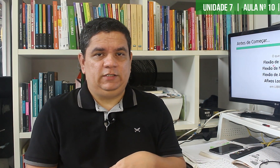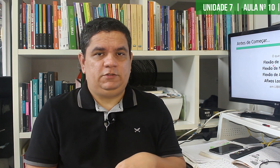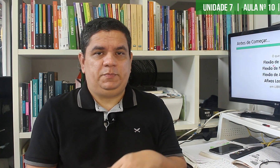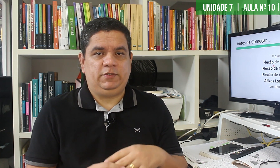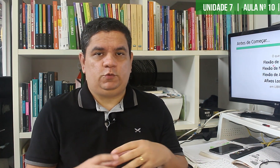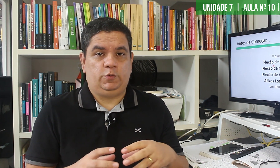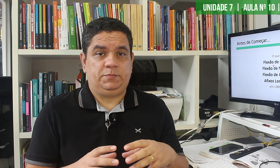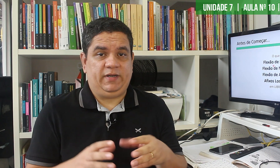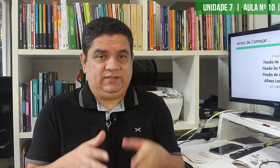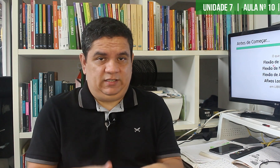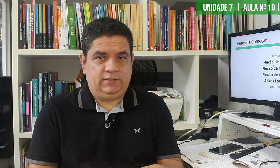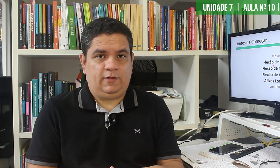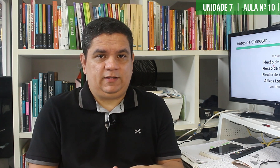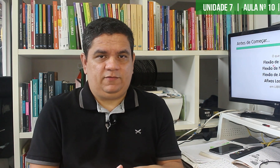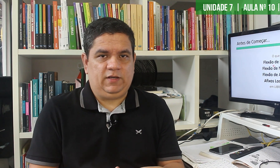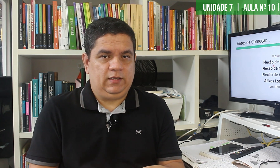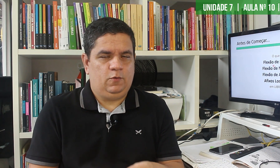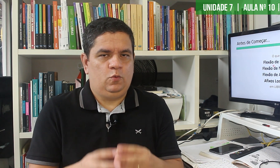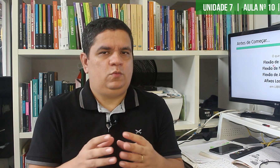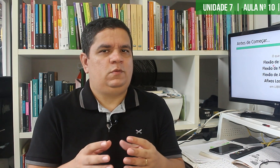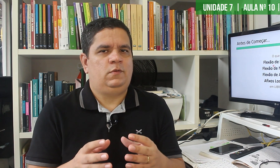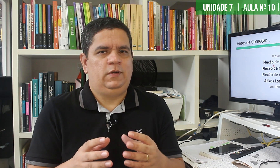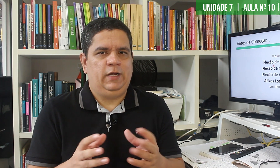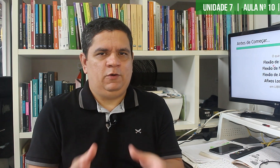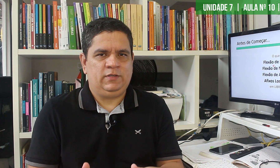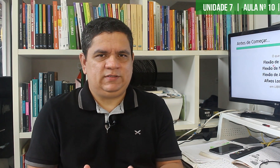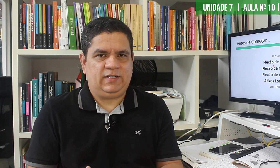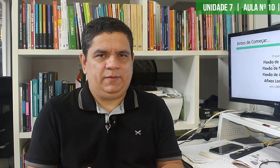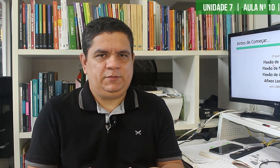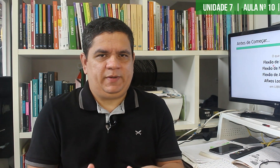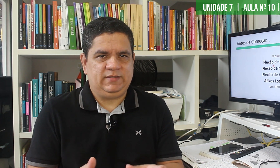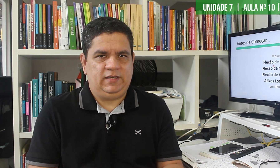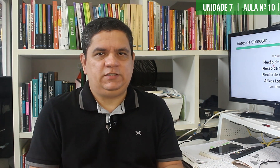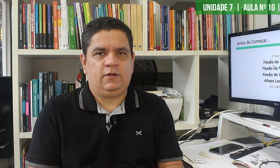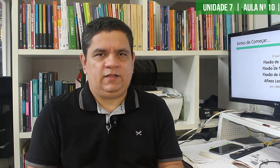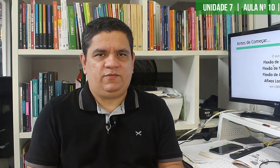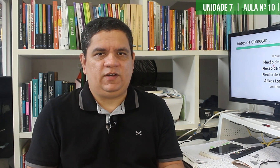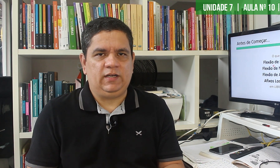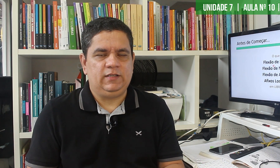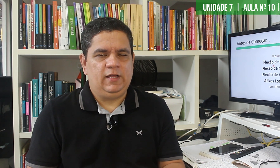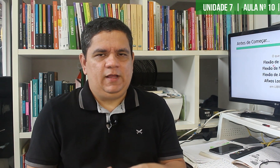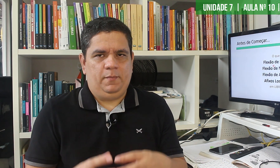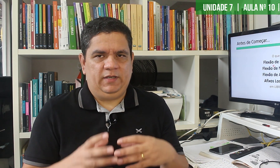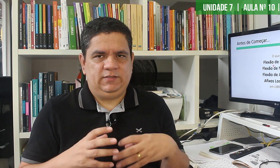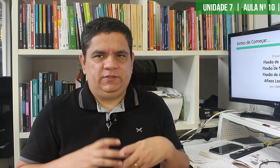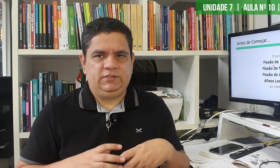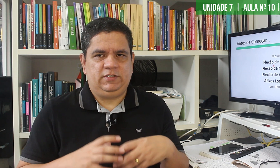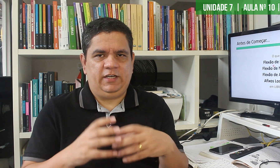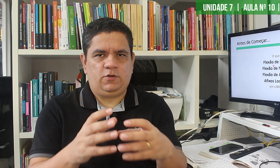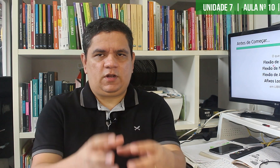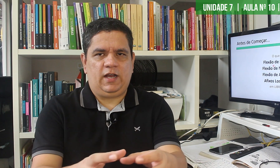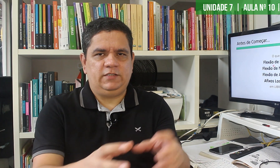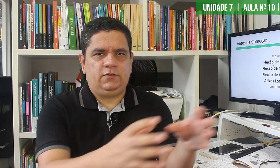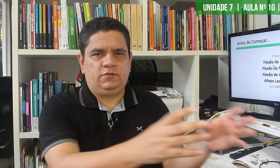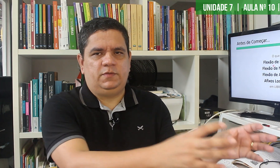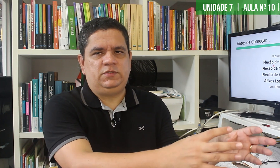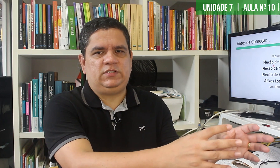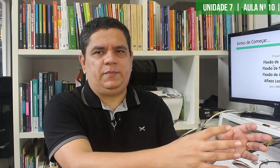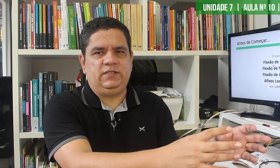de pessoas presentes na hora da fala ou não necessariamente presentes na hora da fala. Mas são esses três locais que nós vamos estabelecer